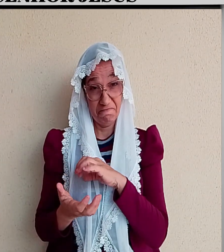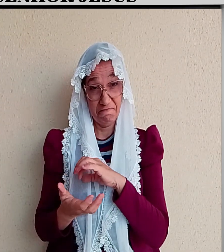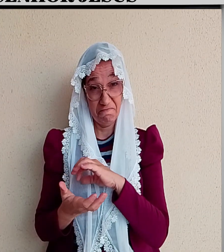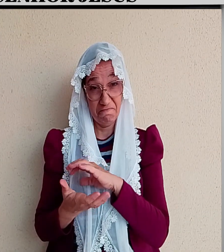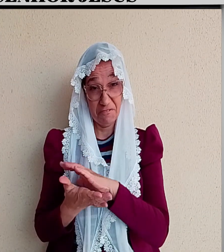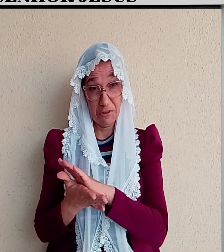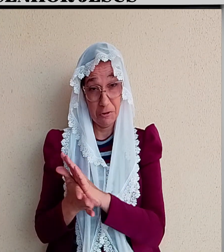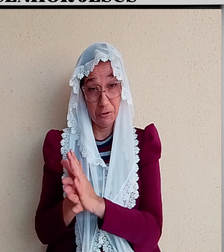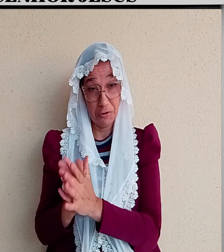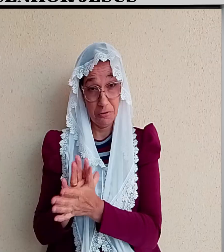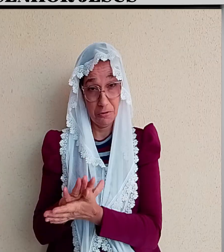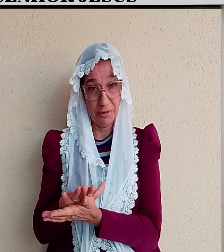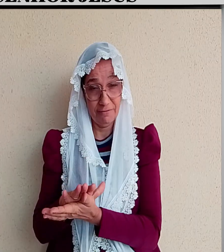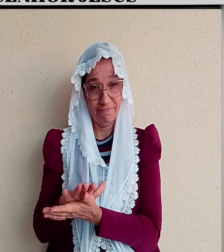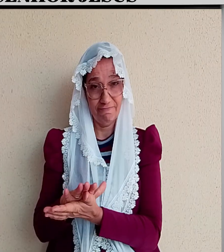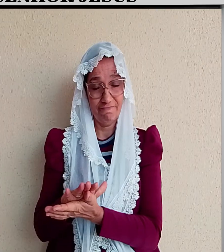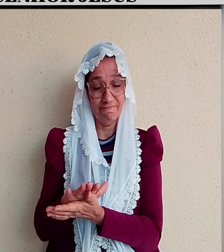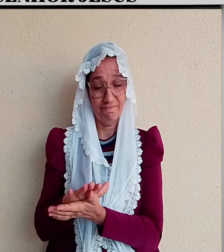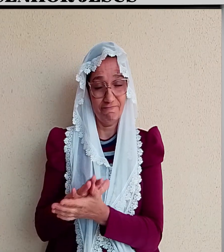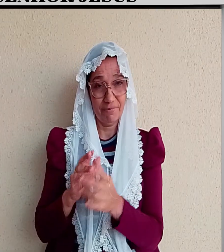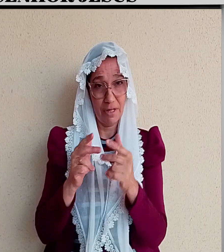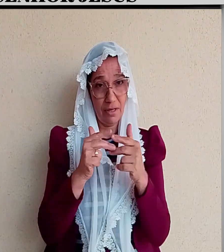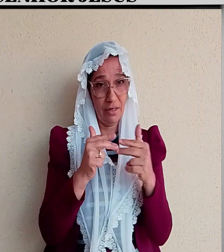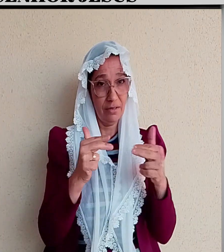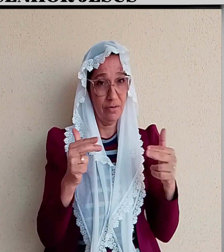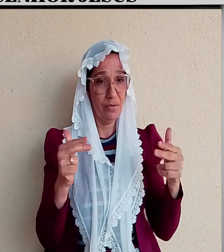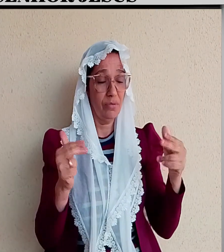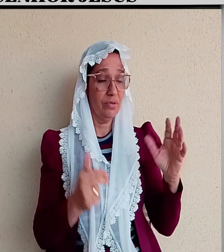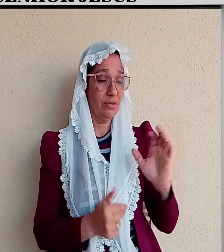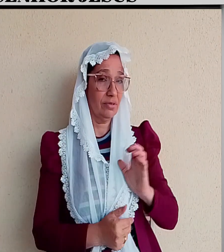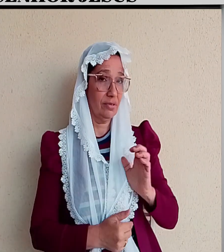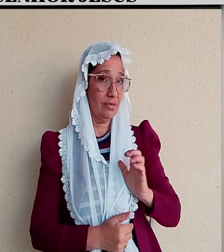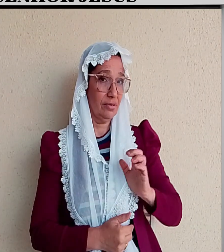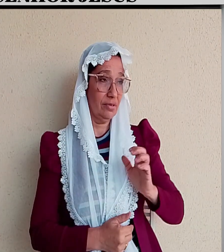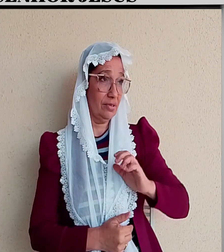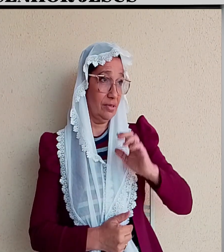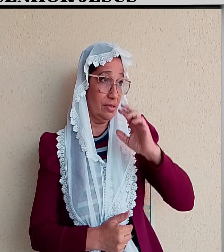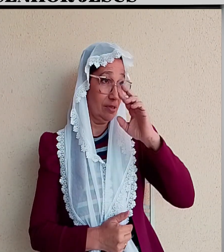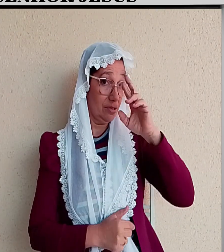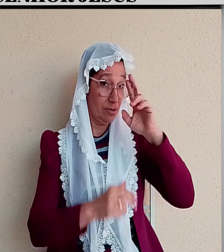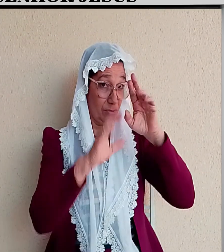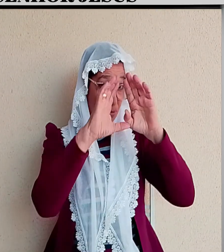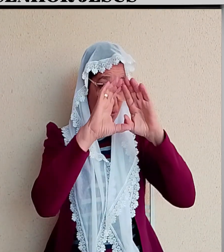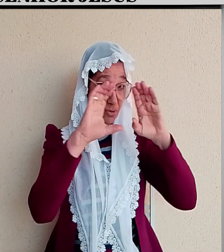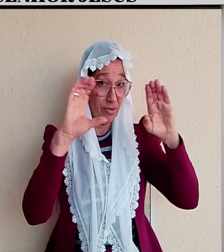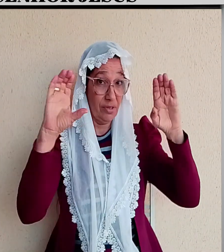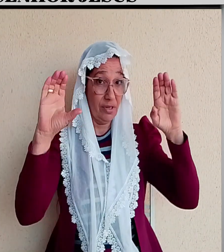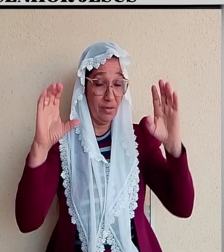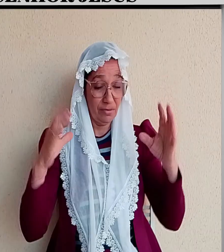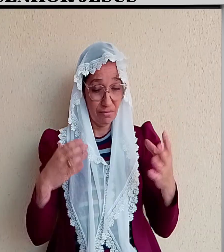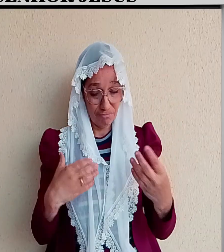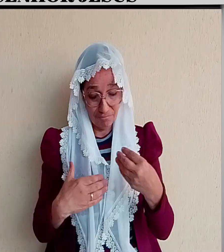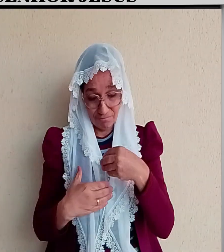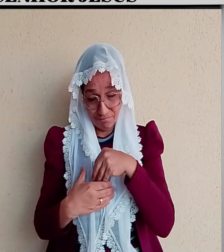ele olhou e falou: Senhor, aleluia, Jesus. Ele olhou: Senhor, aleluia, mostra para mim o que eu tenho que escrever. Aleluia. Mas o que estava